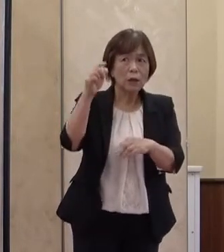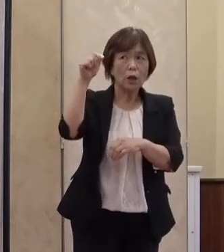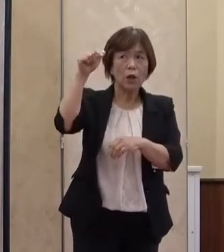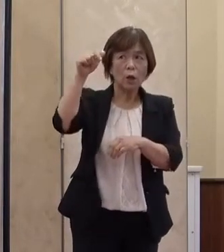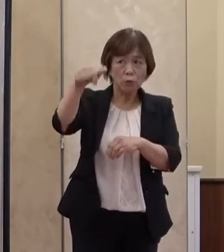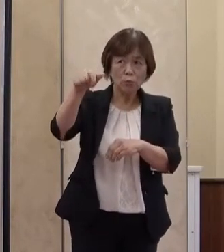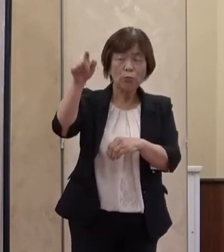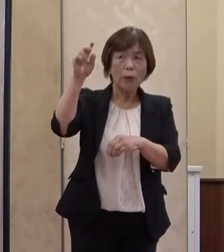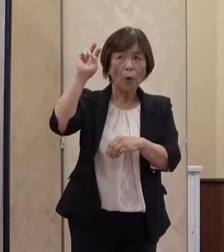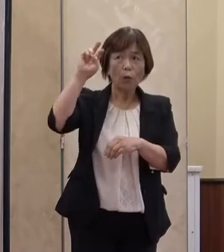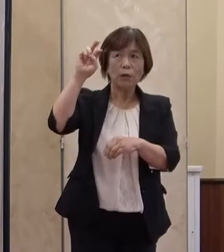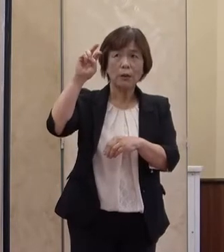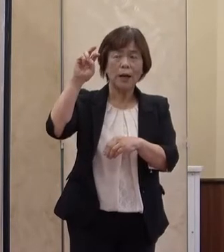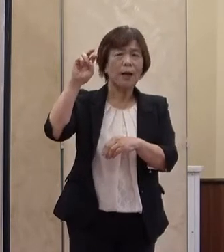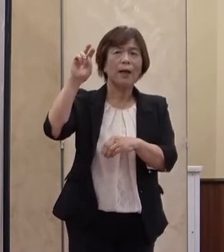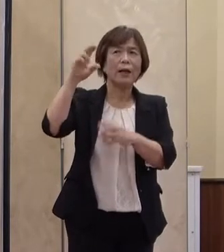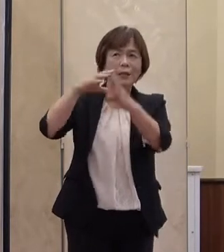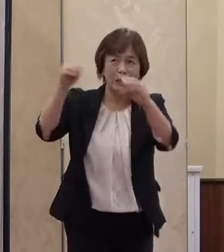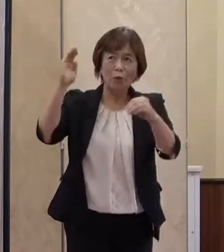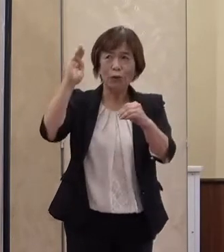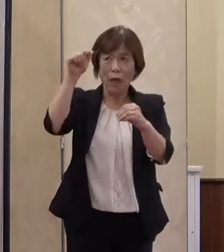ということになると思います。